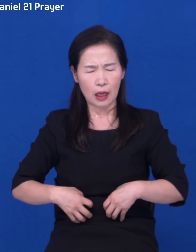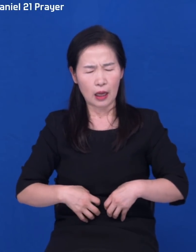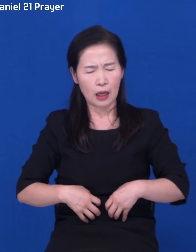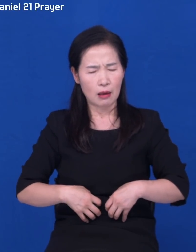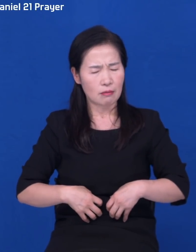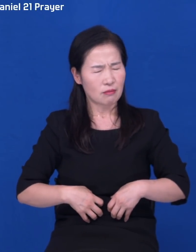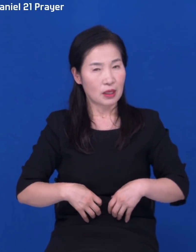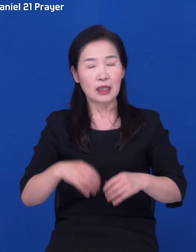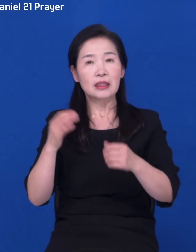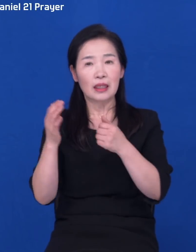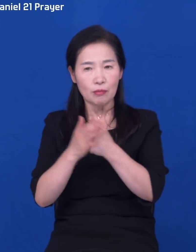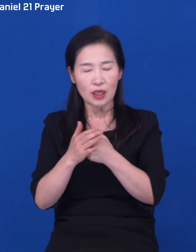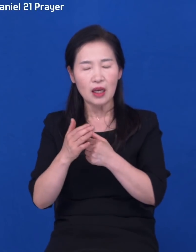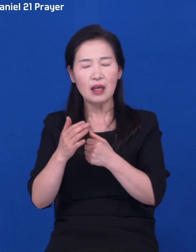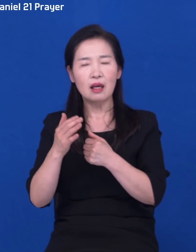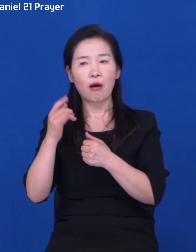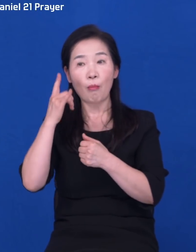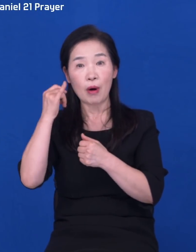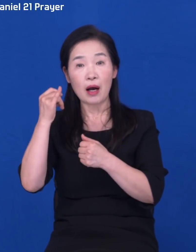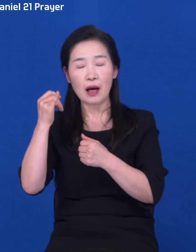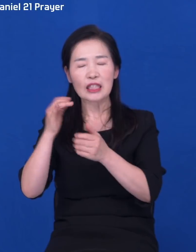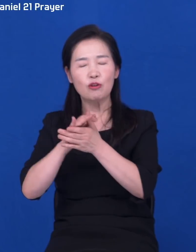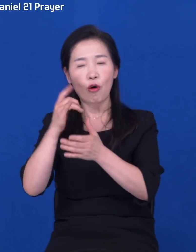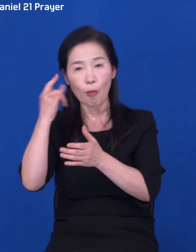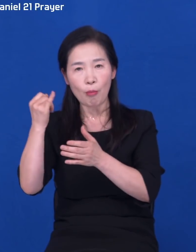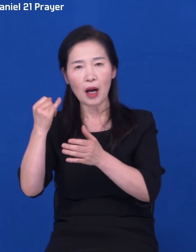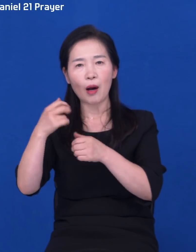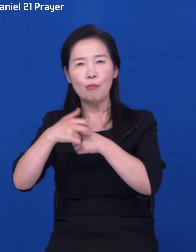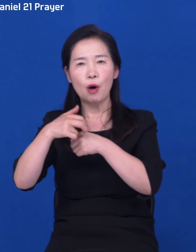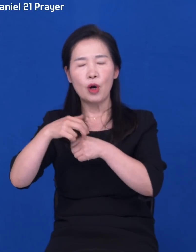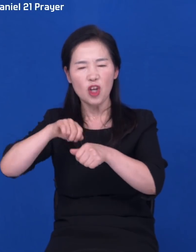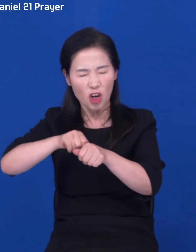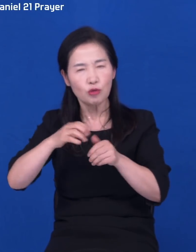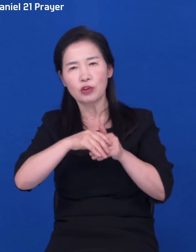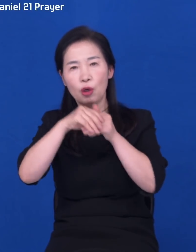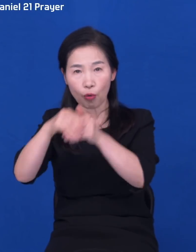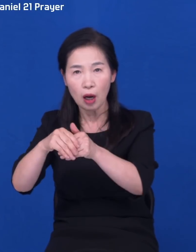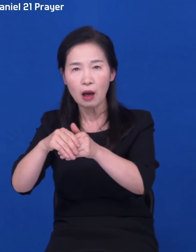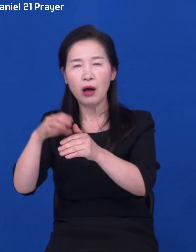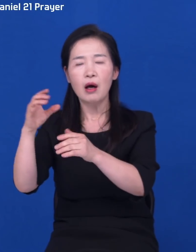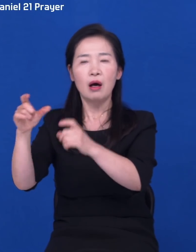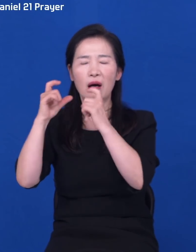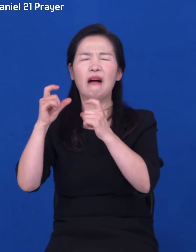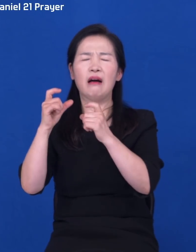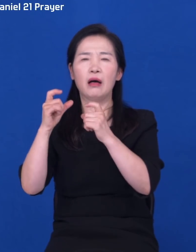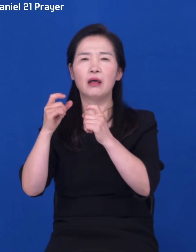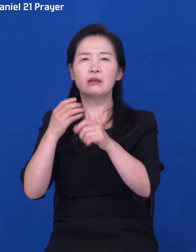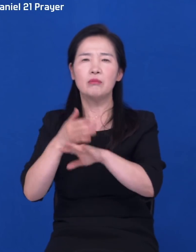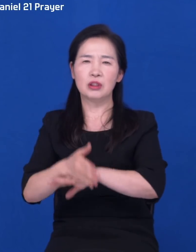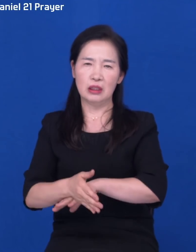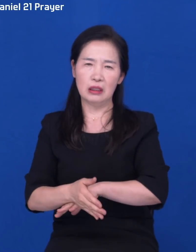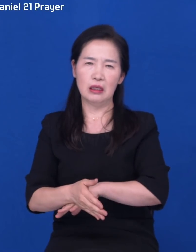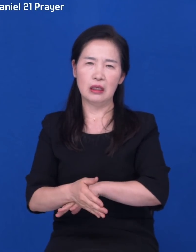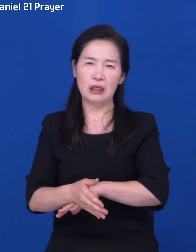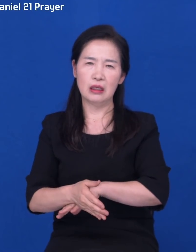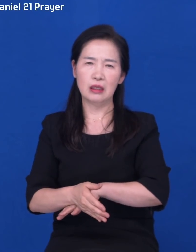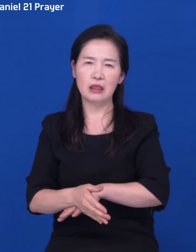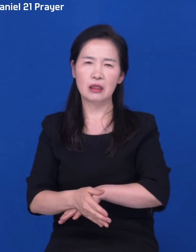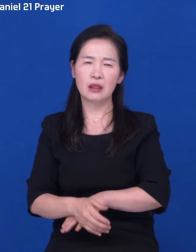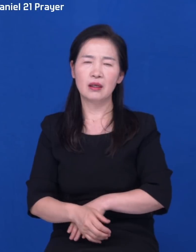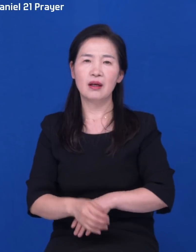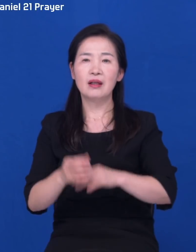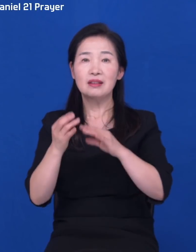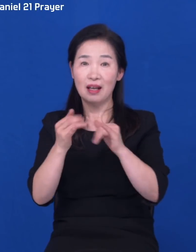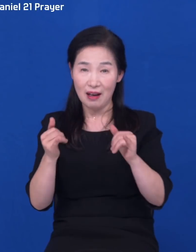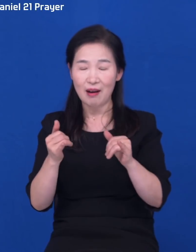억지로 데려가시는 과정에서 이제 선생님한테 너무 늦었습니다. 그때 사람들이 그때 기분이 어땠어요? 이런 거